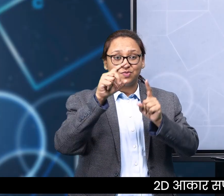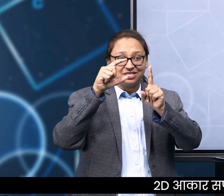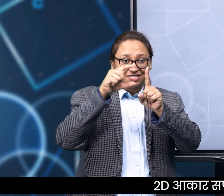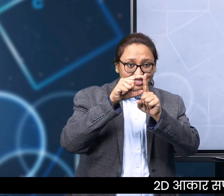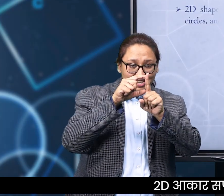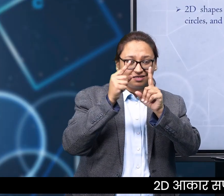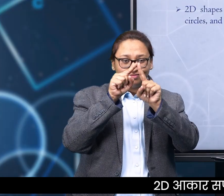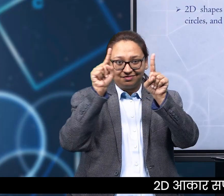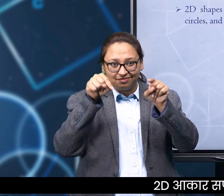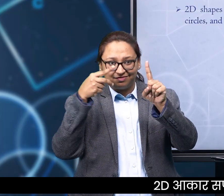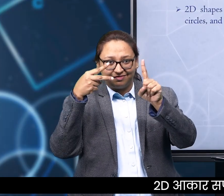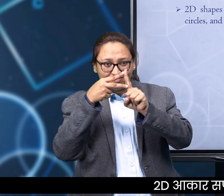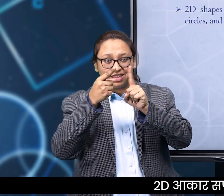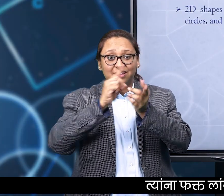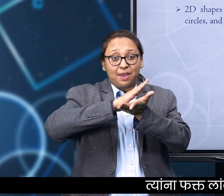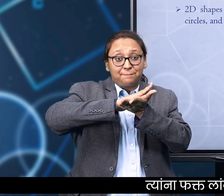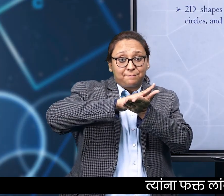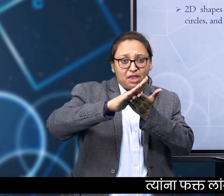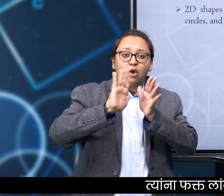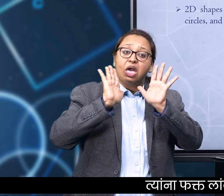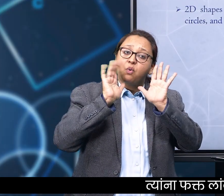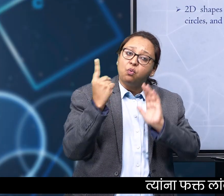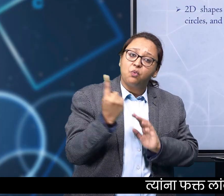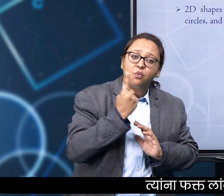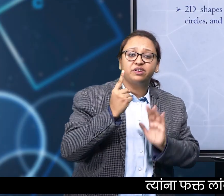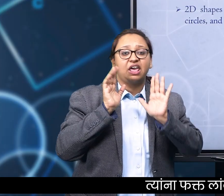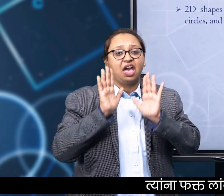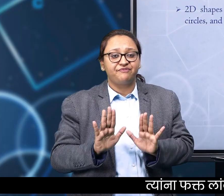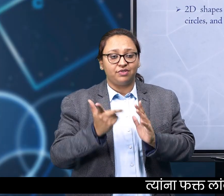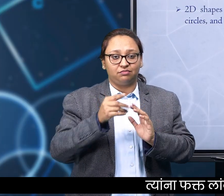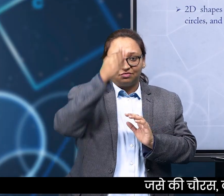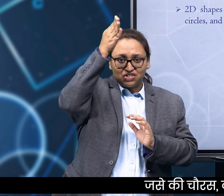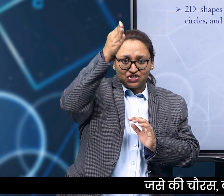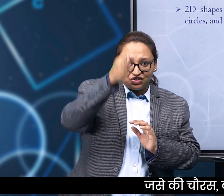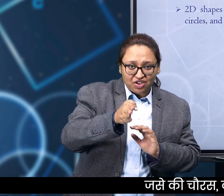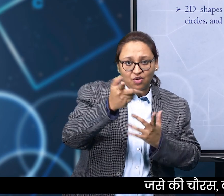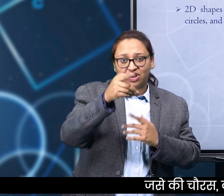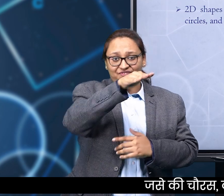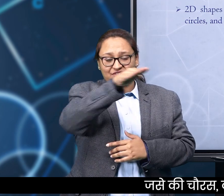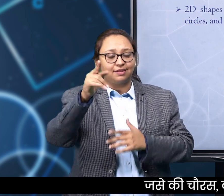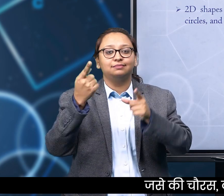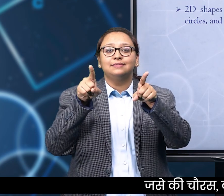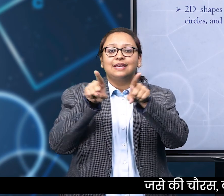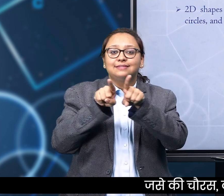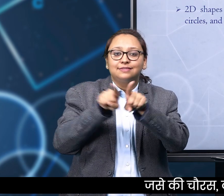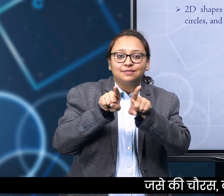2D आकार सपाट असतात आणि त्यांना फक्त लांबी आणि रुंदी असते, जसे की चौरस, वर्तुळे आणि त्रिकोण.